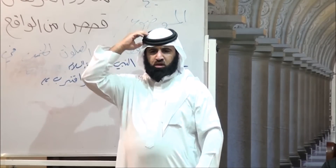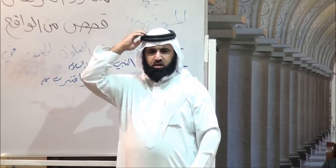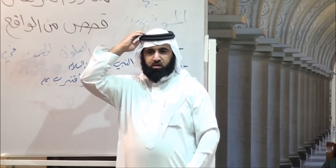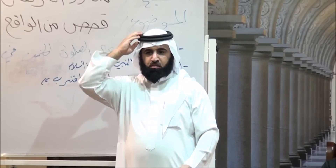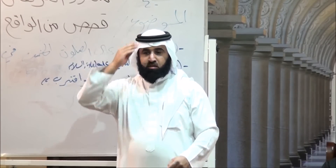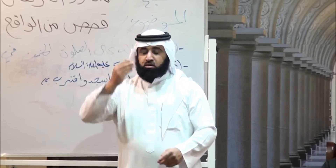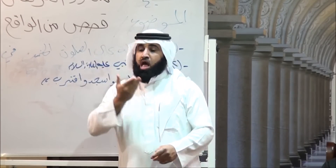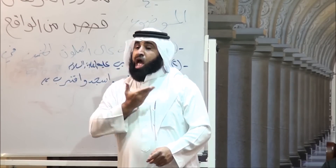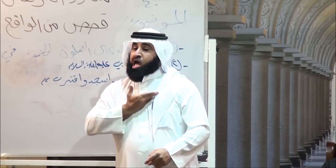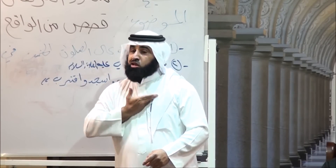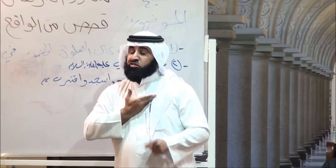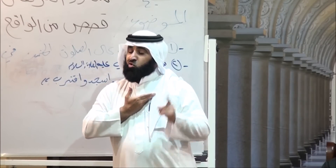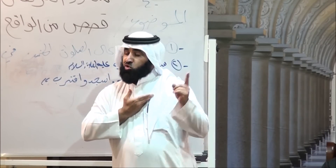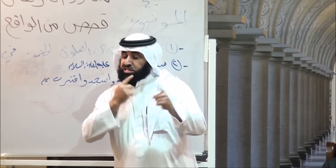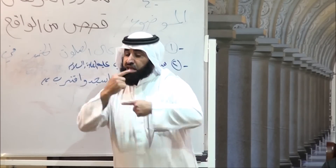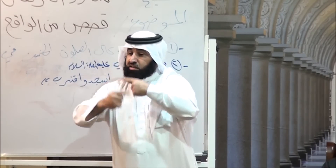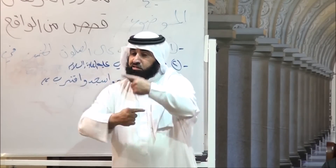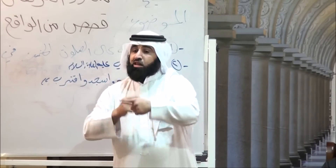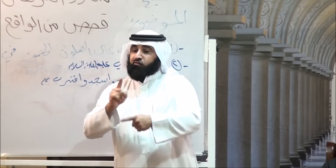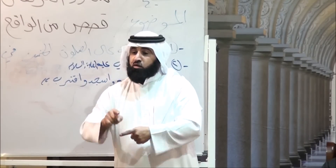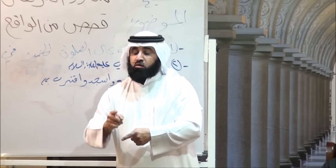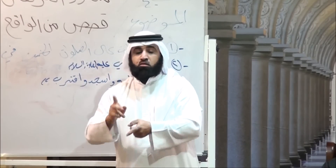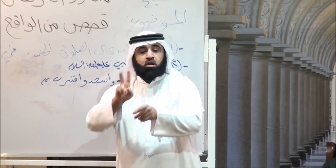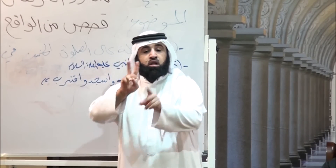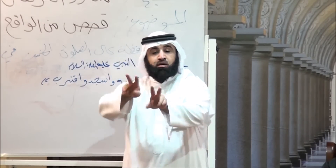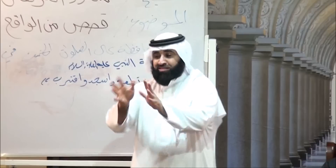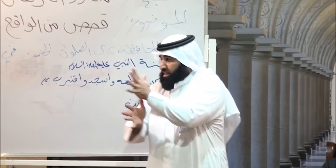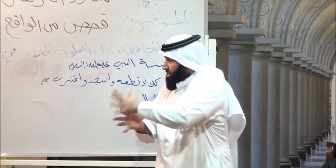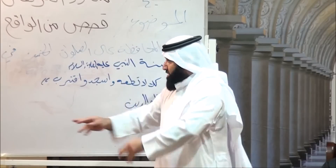ومع هذا يأتيني في كل عام رجل